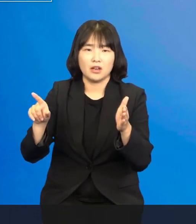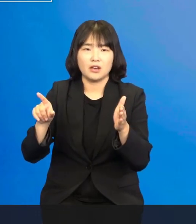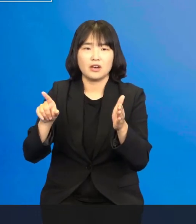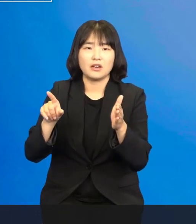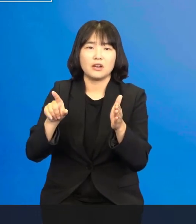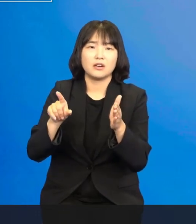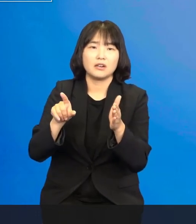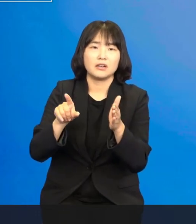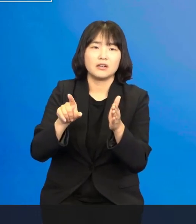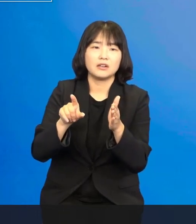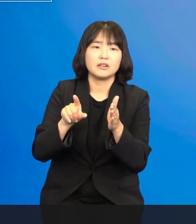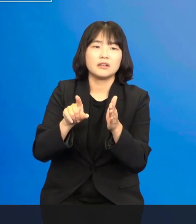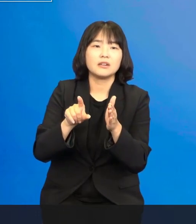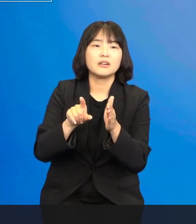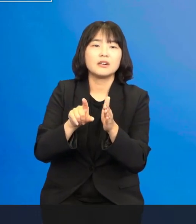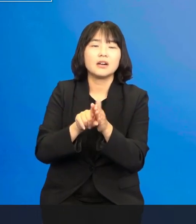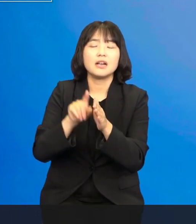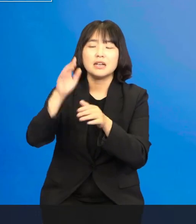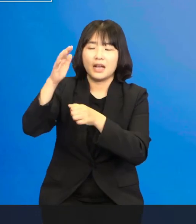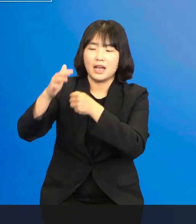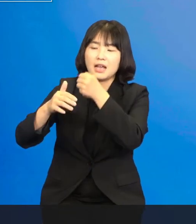믿어